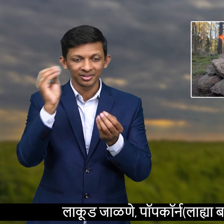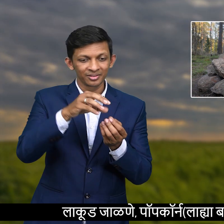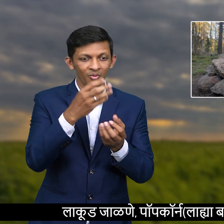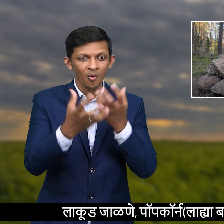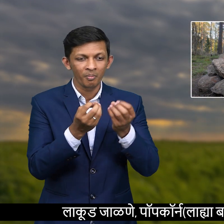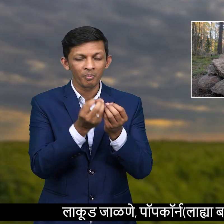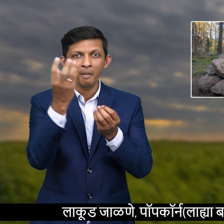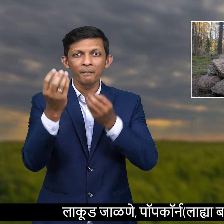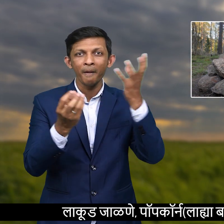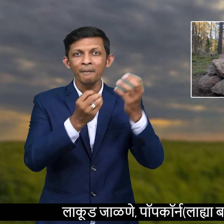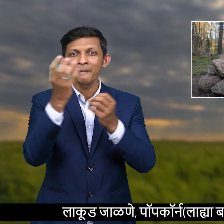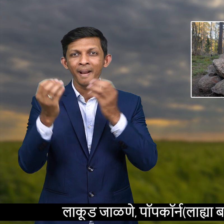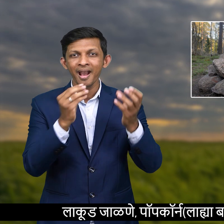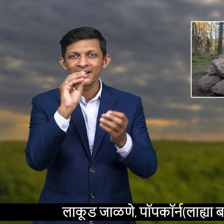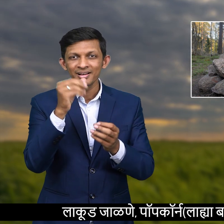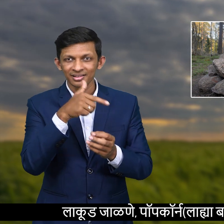उदाहरणे आहेत.